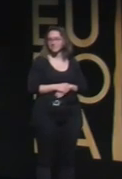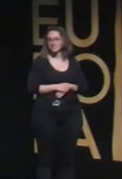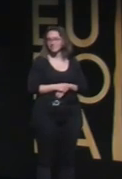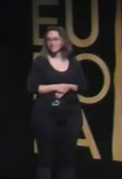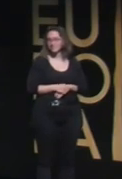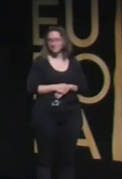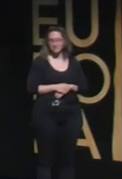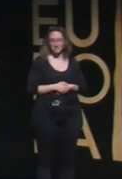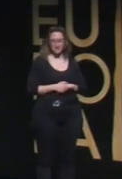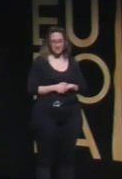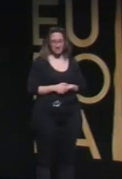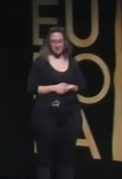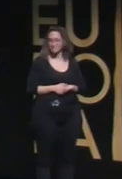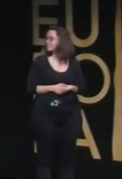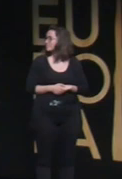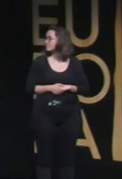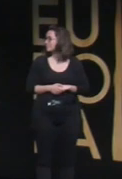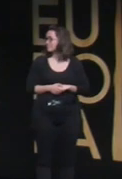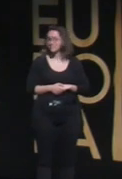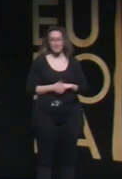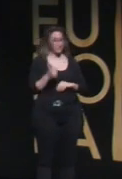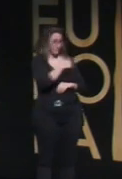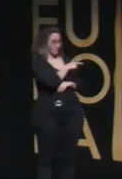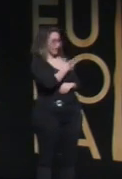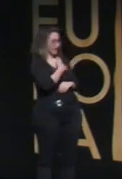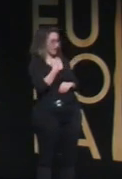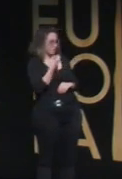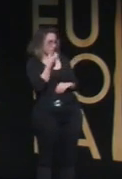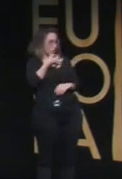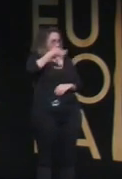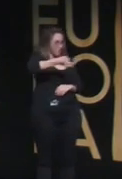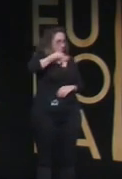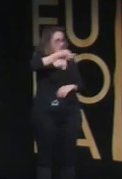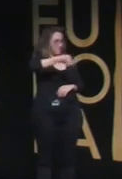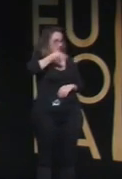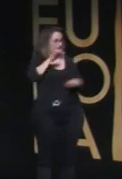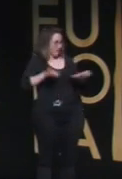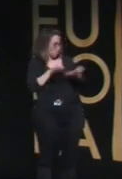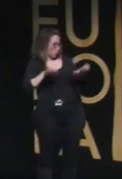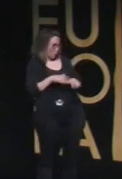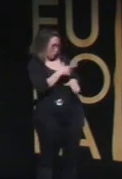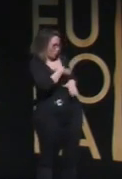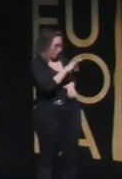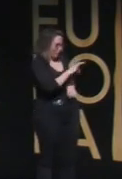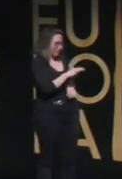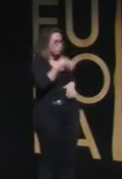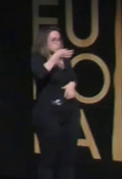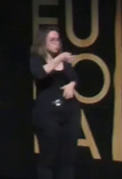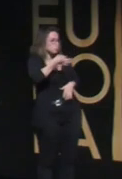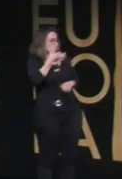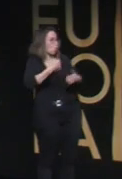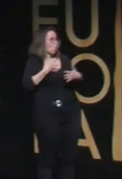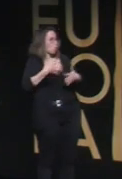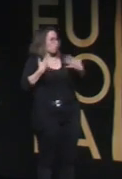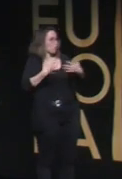Ay. ¿No te has planteado hacer monólogos? Yo lo veo, ¿eh? Igual dejo la monólogos con Íñigo, ¿no? ¿Eh? Igual dejo la psicología.